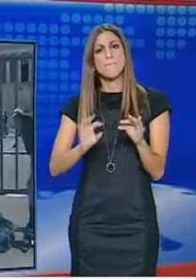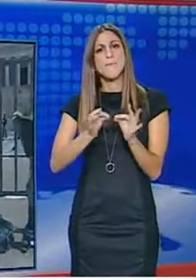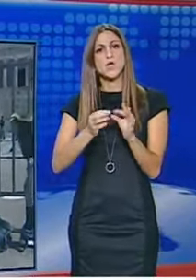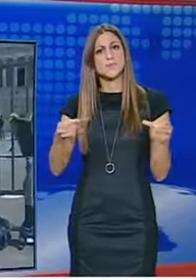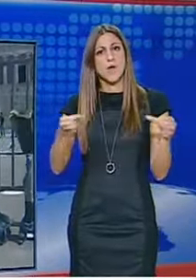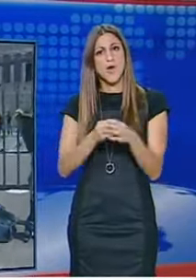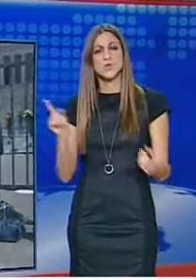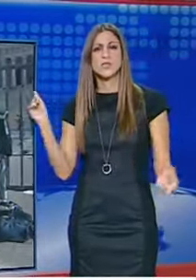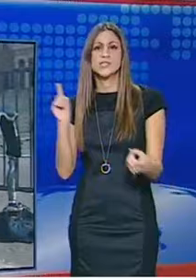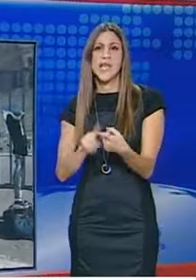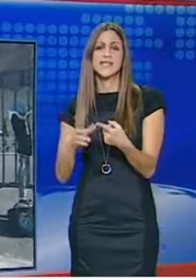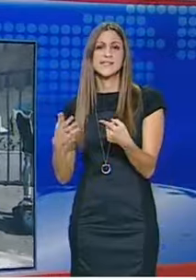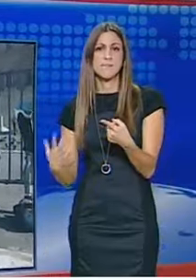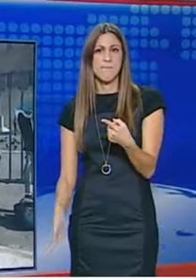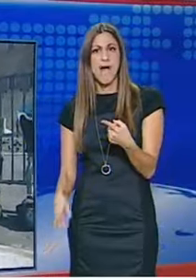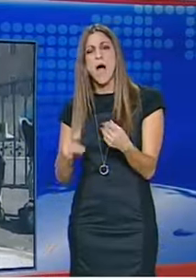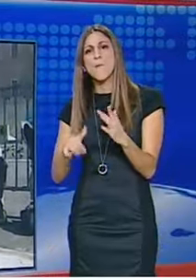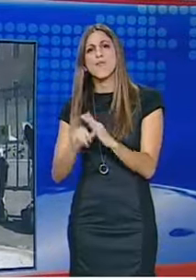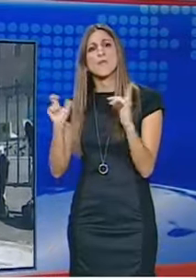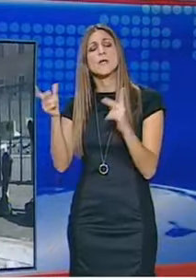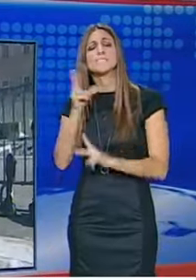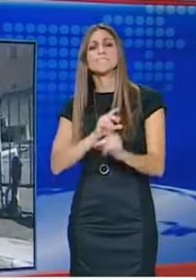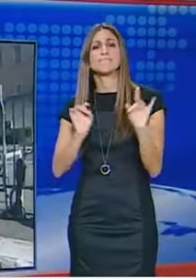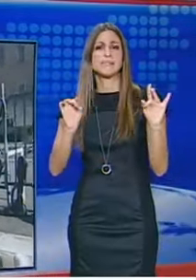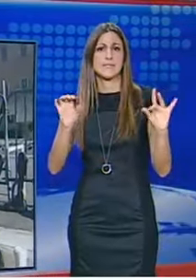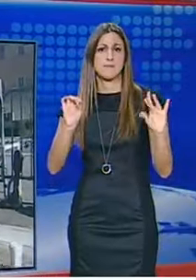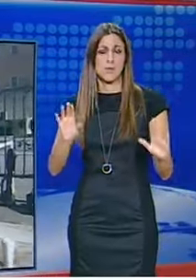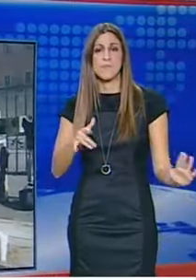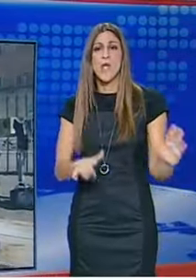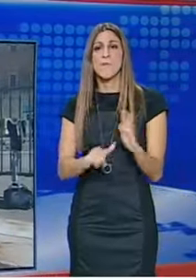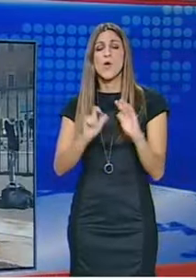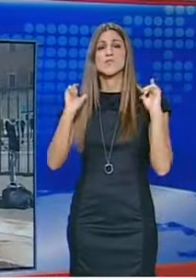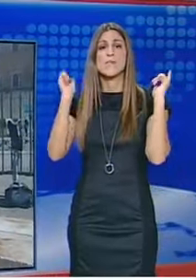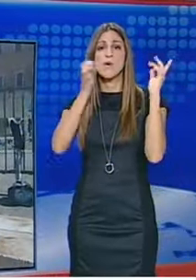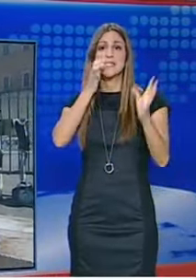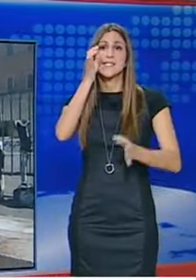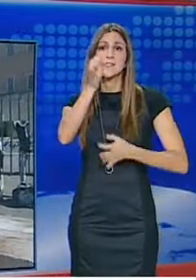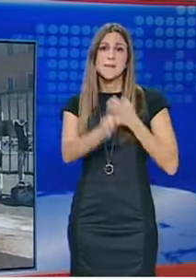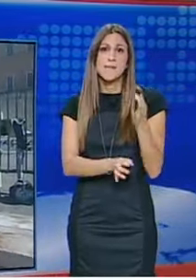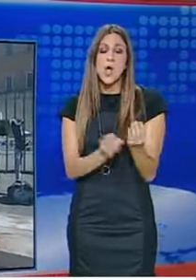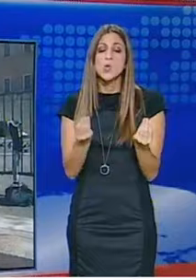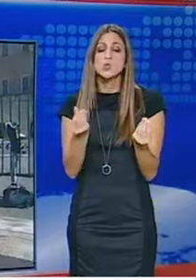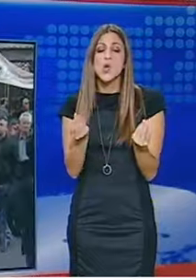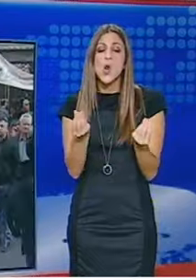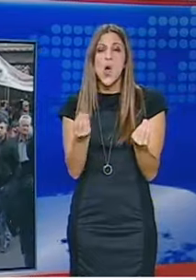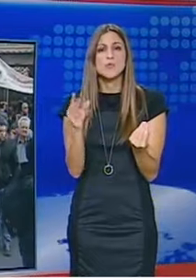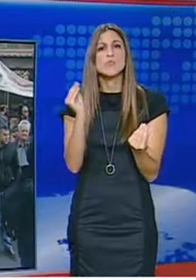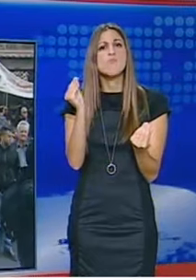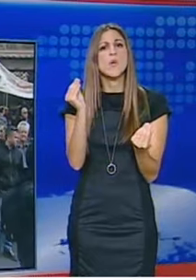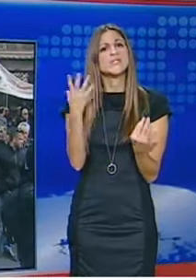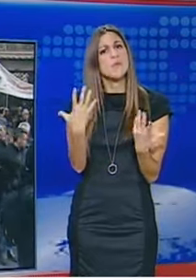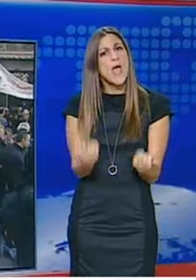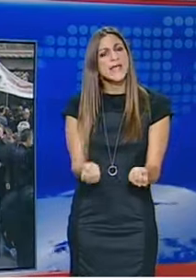δεσμεύσεις που επιθυμούσε ο βαθμός πολιτισμού μιας κοινωνίας προσδιορίζεται και πραγματώνεται μέσα από τον τρόπο που αντιμετωπίζει τις ευαίσθητες